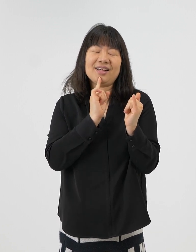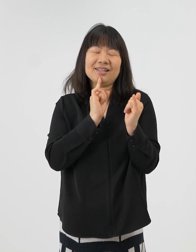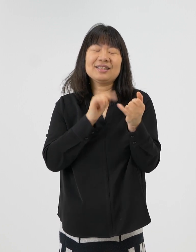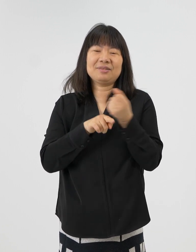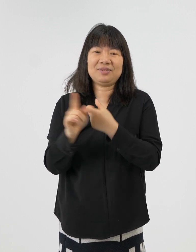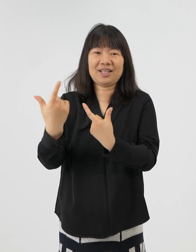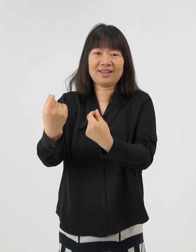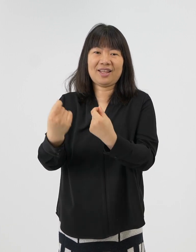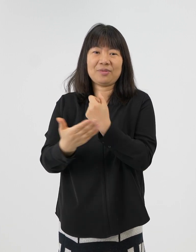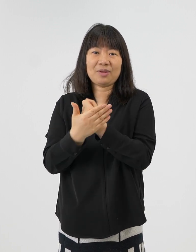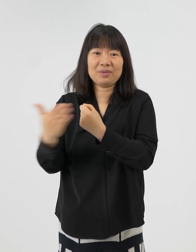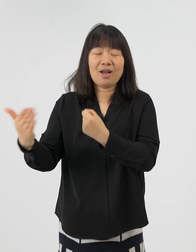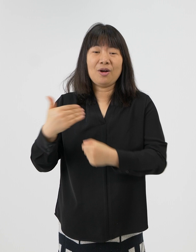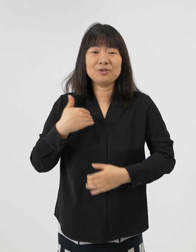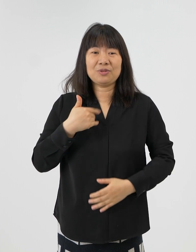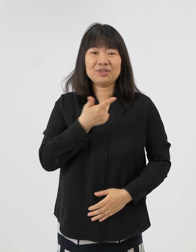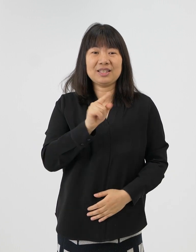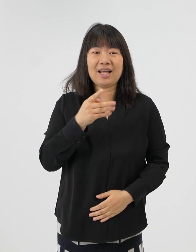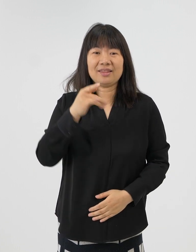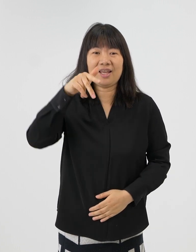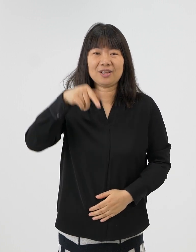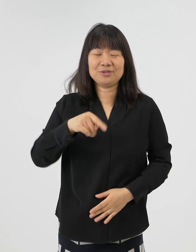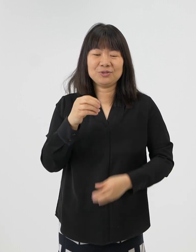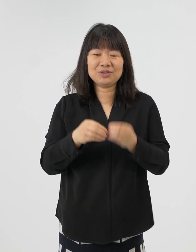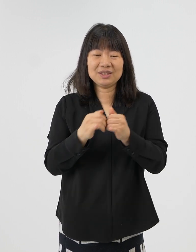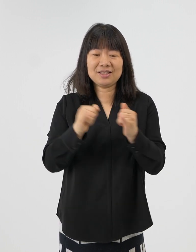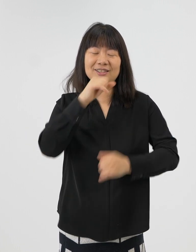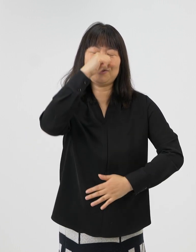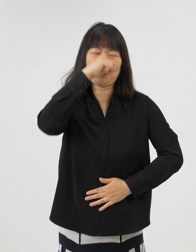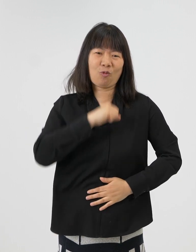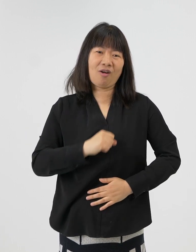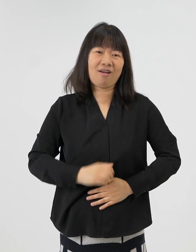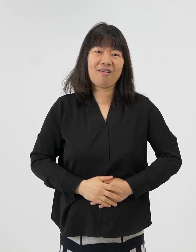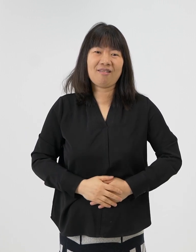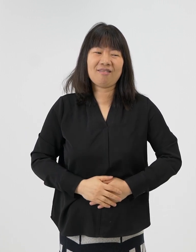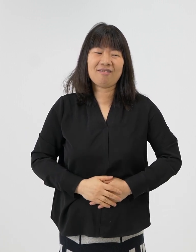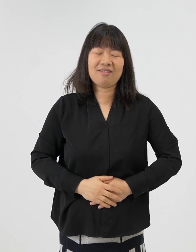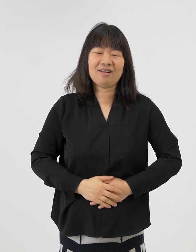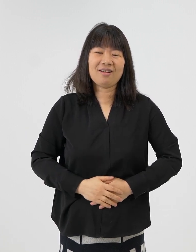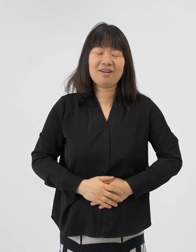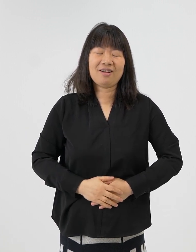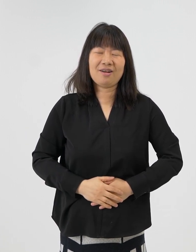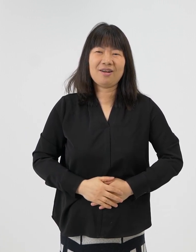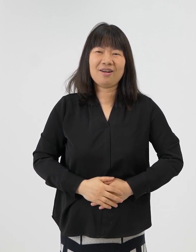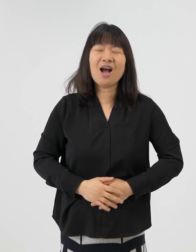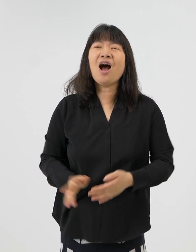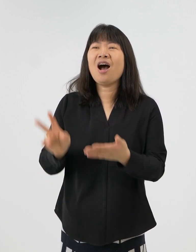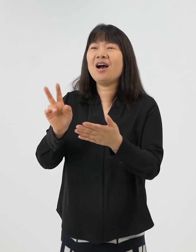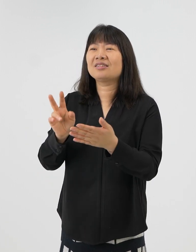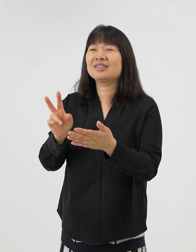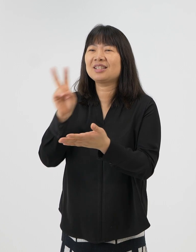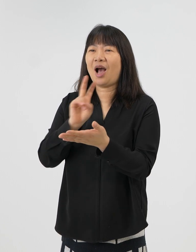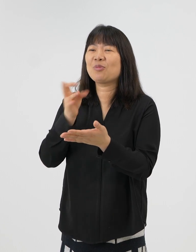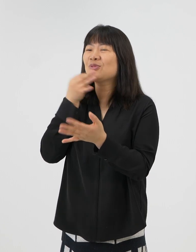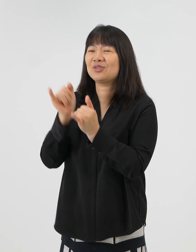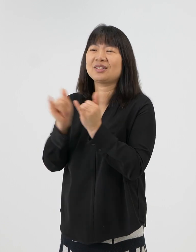가운데는 나태주 씨라는 시인이 계세요. 트로트 가수 말고. 네?